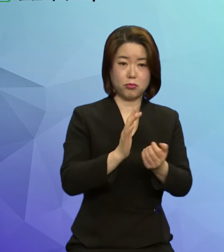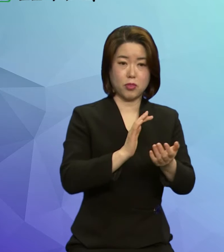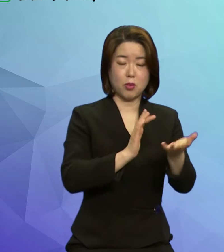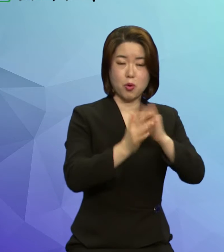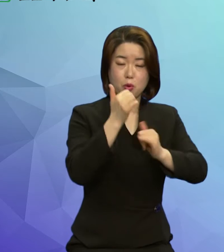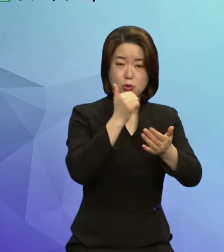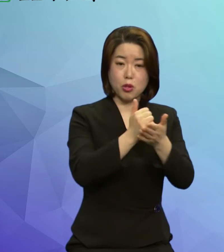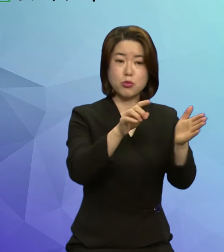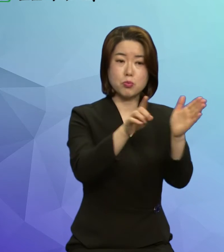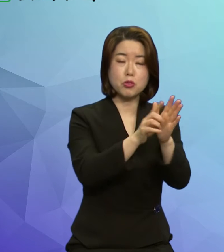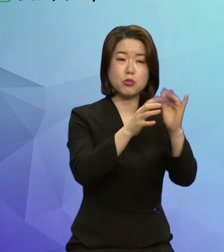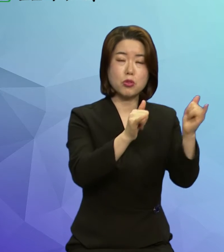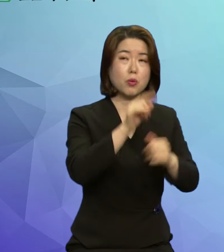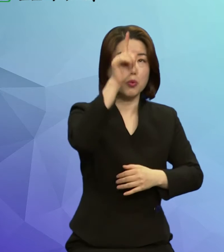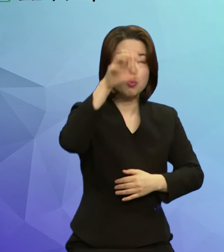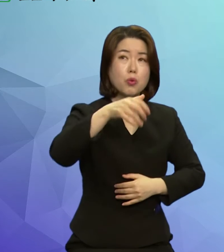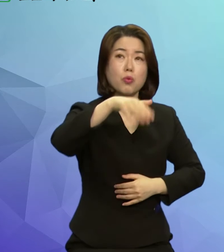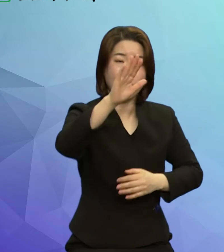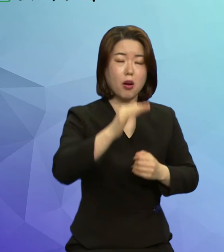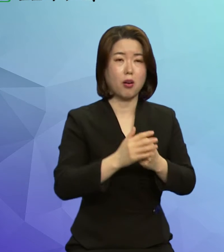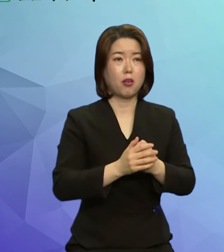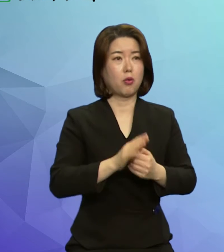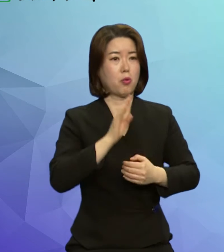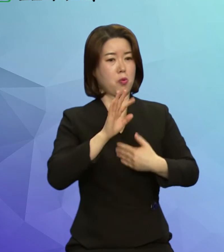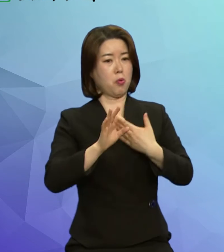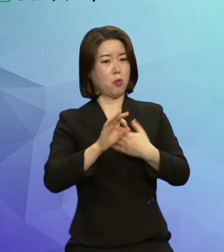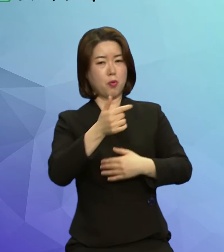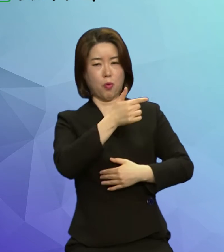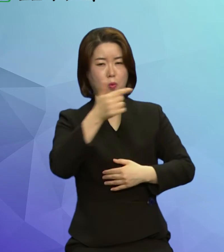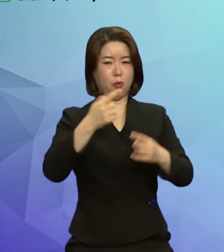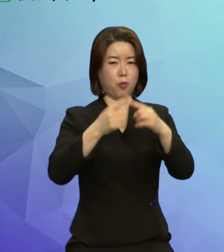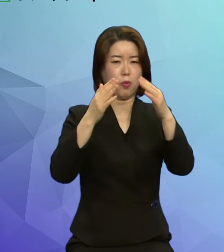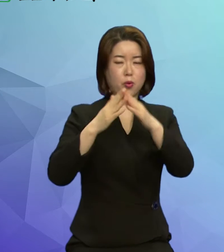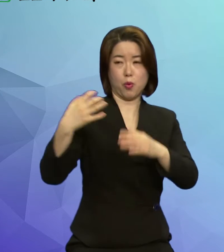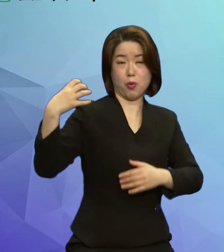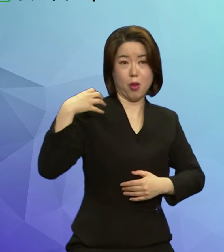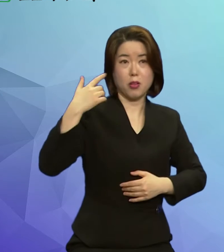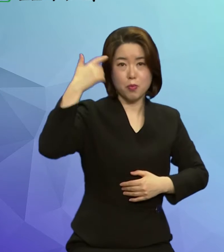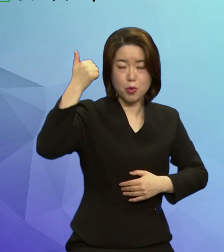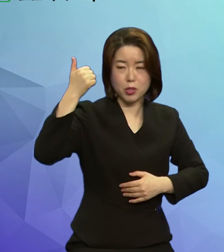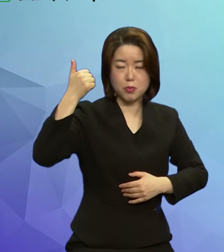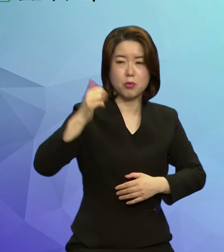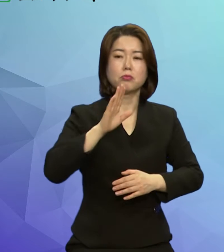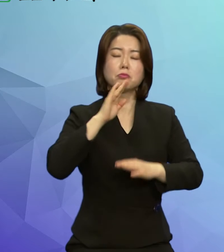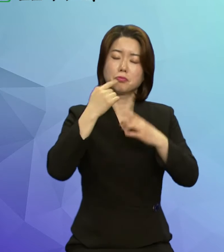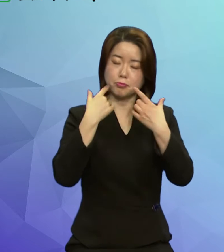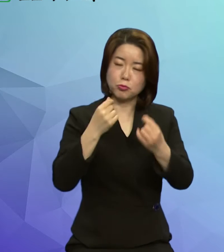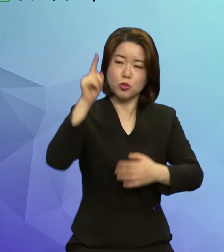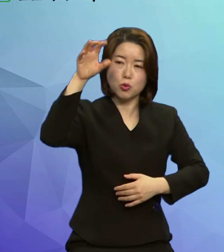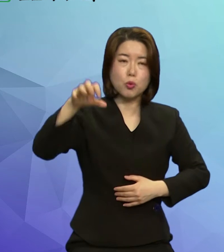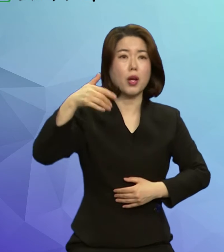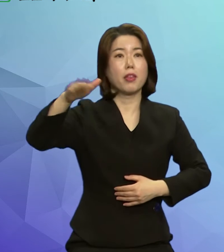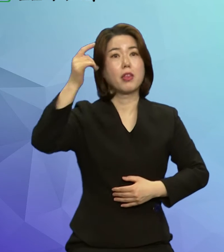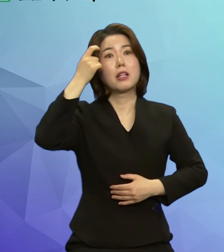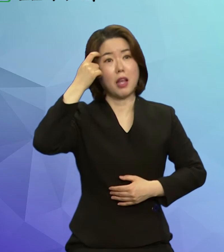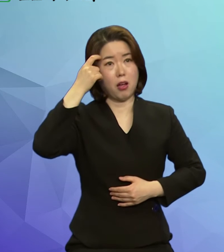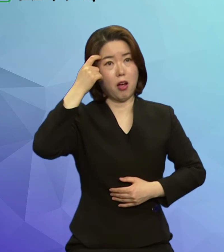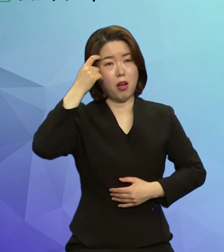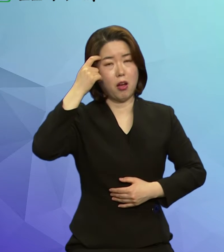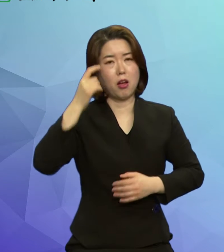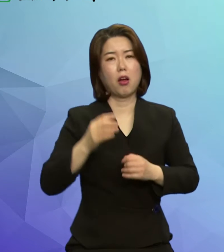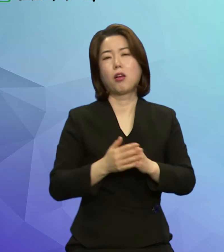믿는 사람도 천국 가는데 큰 교회 담임 목사님이면 뭐 당연히 천국 가는 거겠죠.